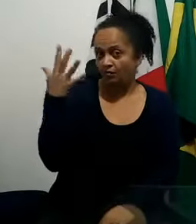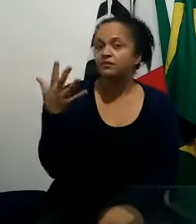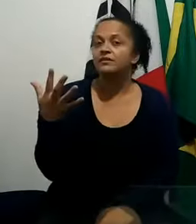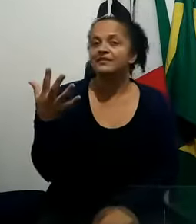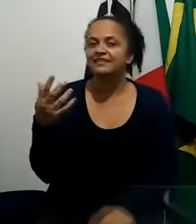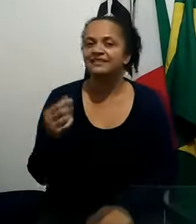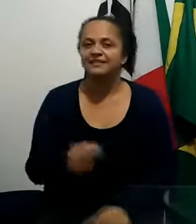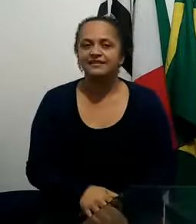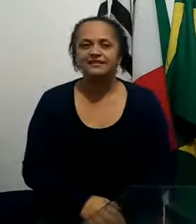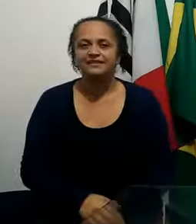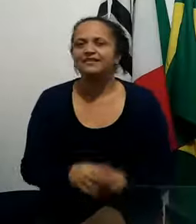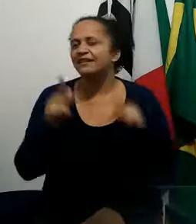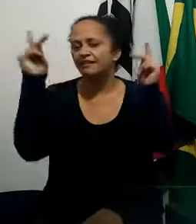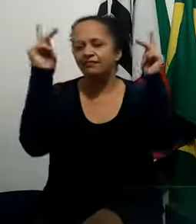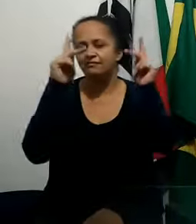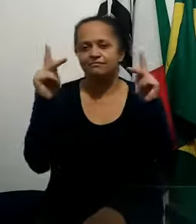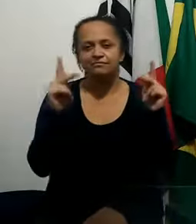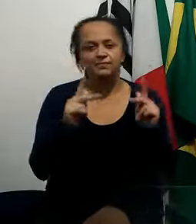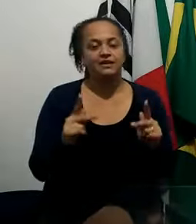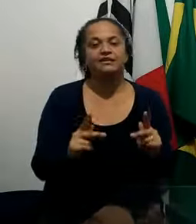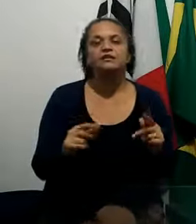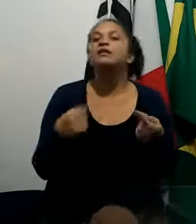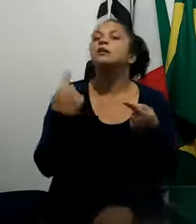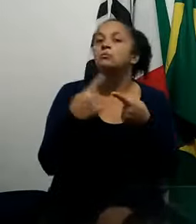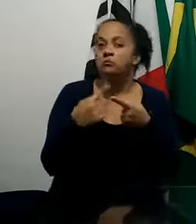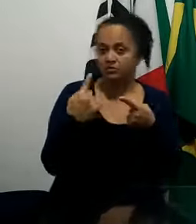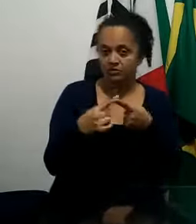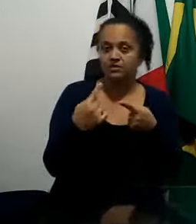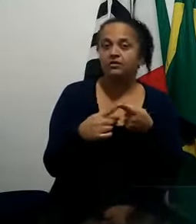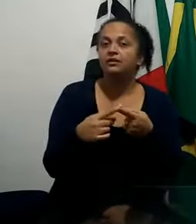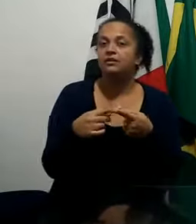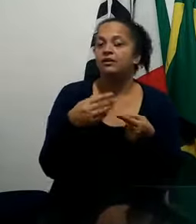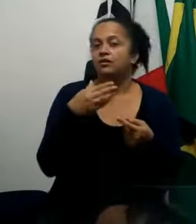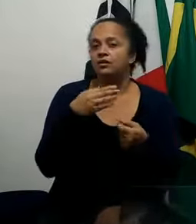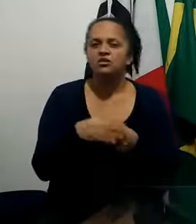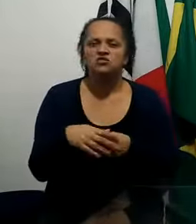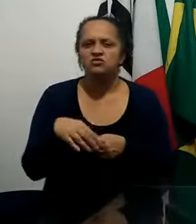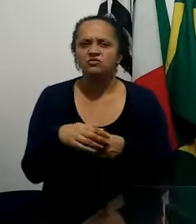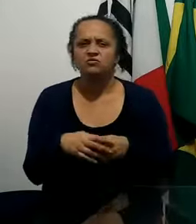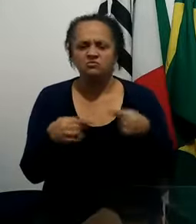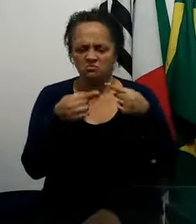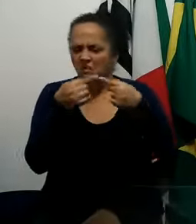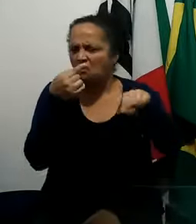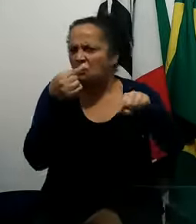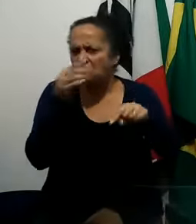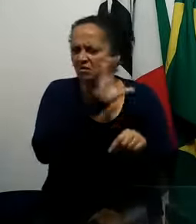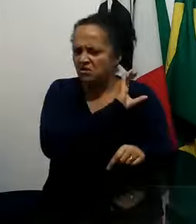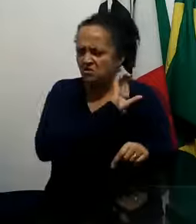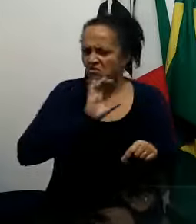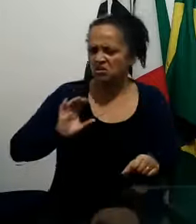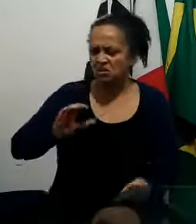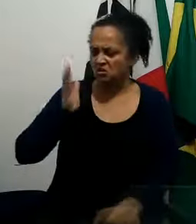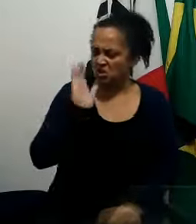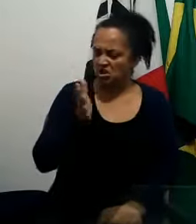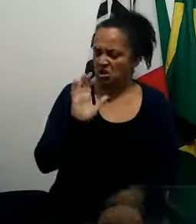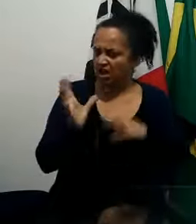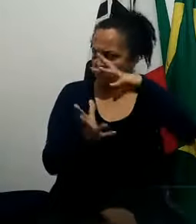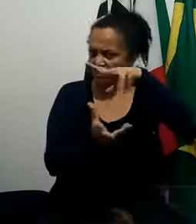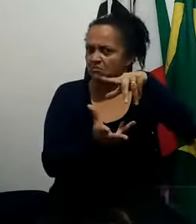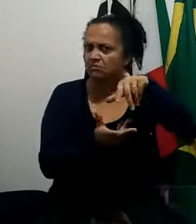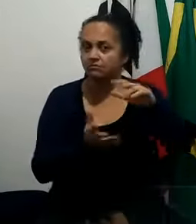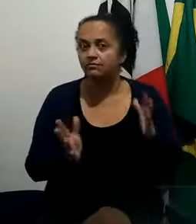né, é porque o anticristo está já na terra manifestado. E espero eu e você que nós não